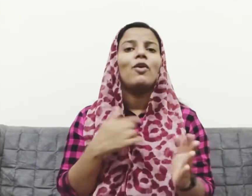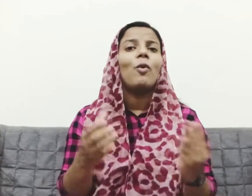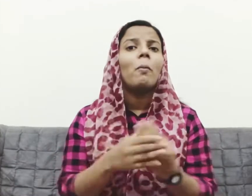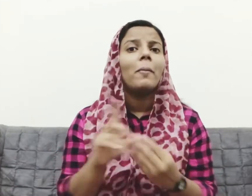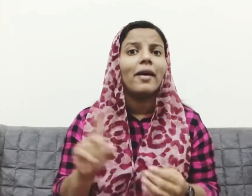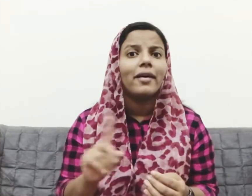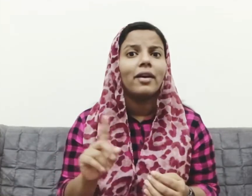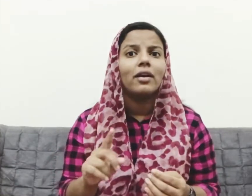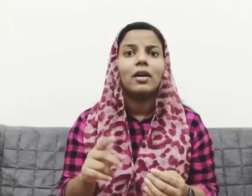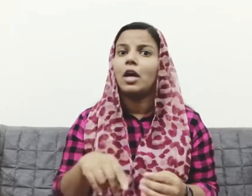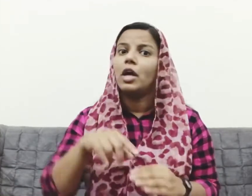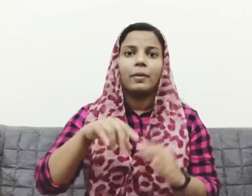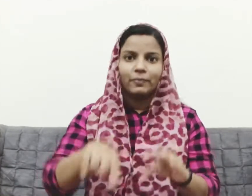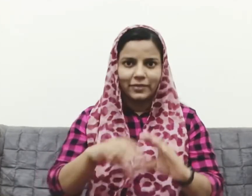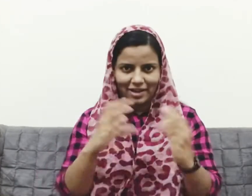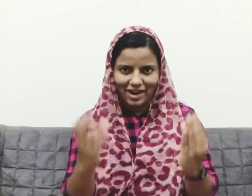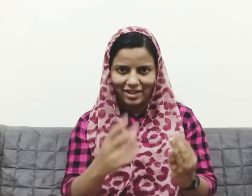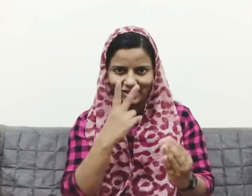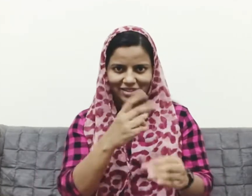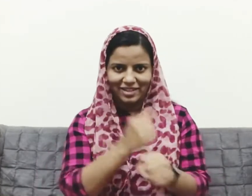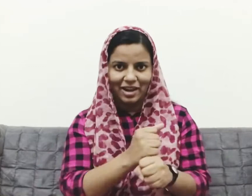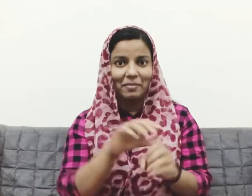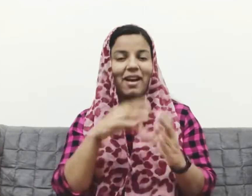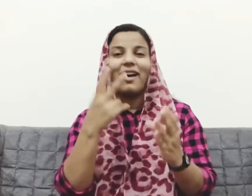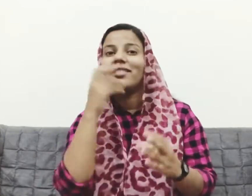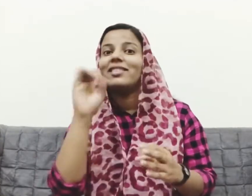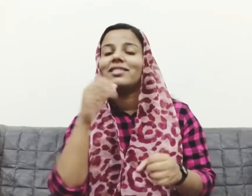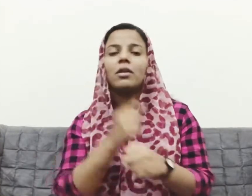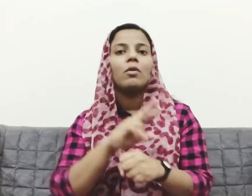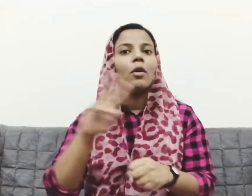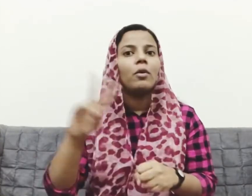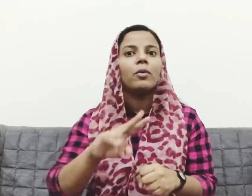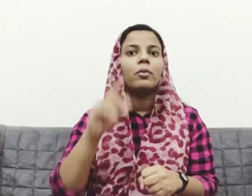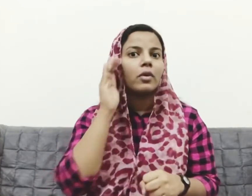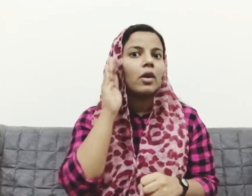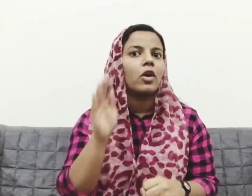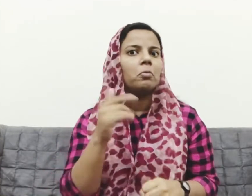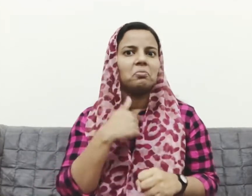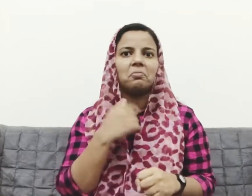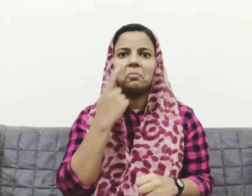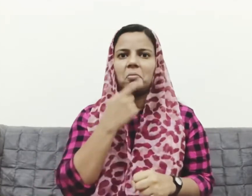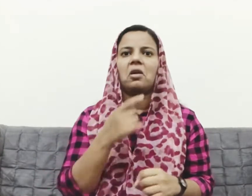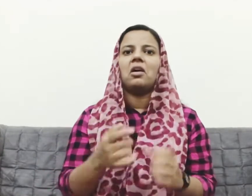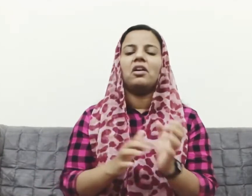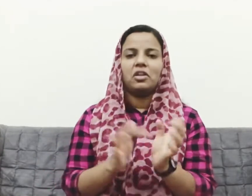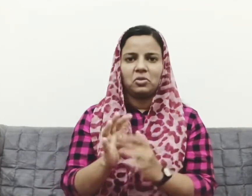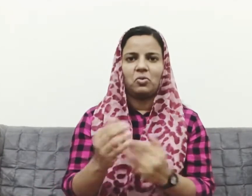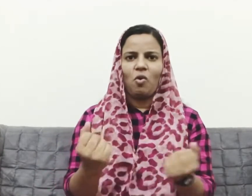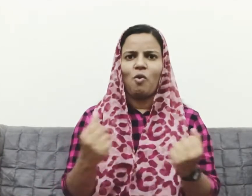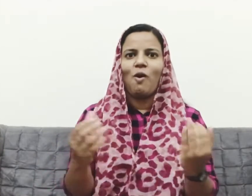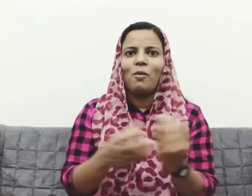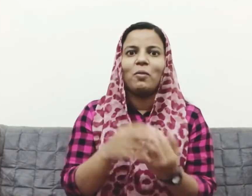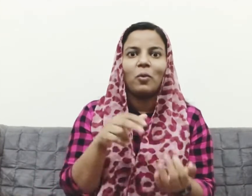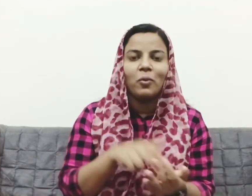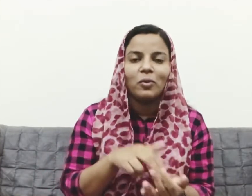ആരുണ്ട്? അത് അൺസീൻ വേൾഡിലൂടെ കേൾക്കുക. എൻ്റെ കൂടെ ആരുണ്ട്? യഹോവ ഒരു മഹാവീരനെ പോലെ എന്നോട് കൂടെയുണ്ട്. ഇത്